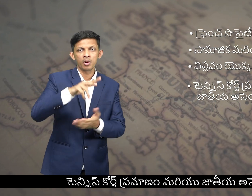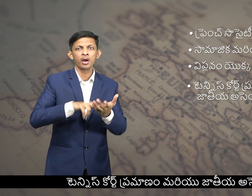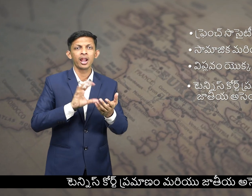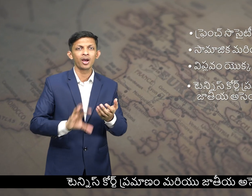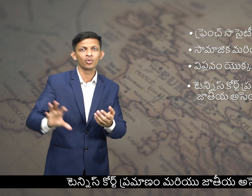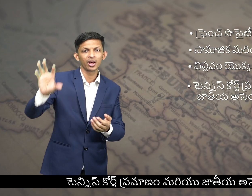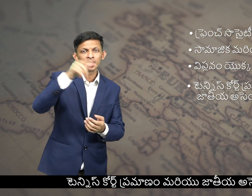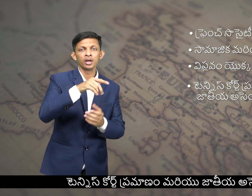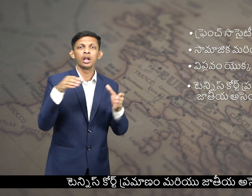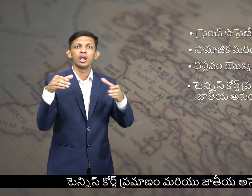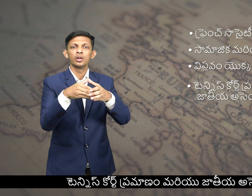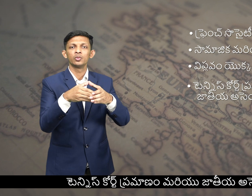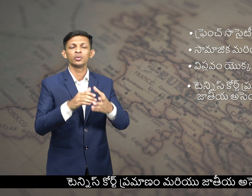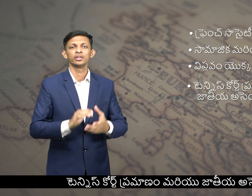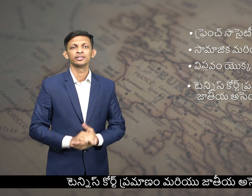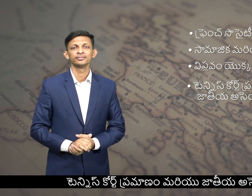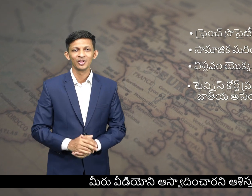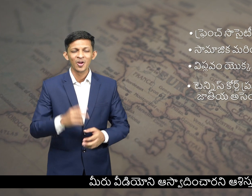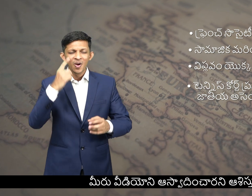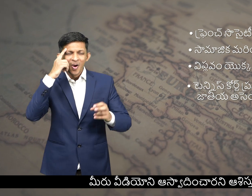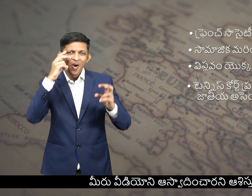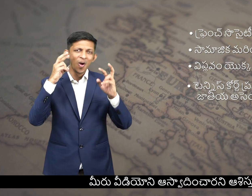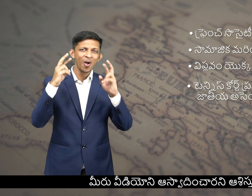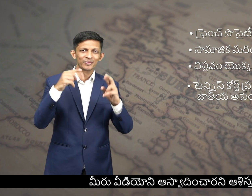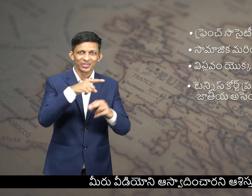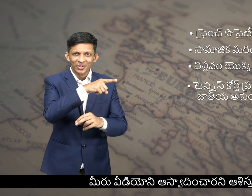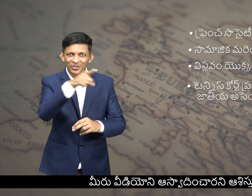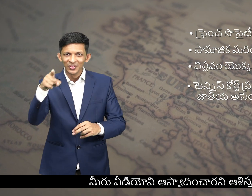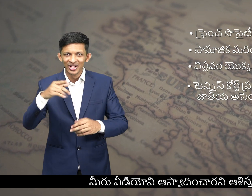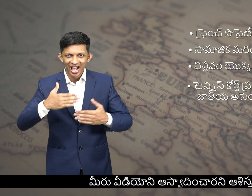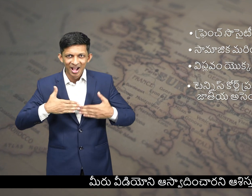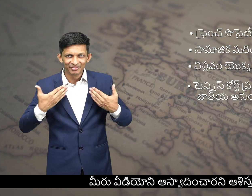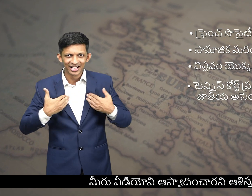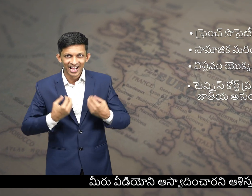మీరు ఈ వీడియోని ఇష్టపడ్డారని ఆశిస్తున్నాను.